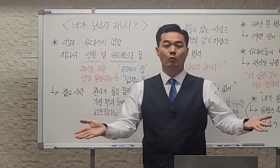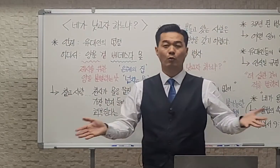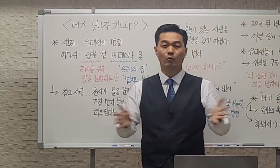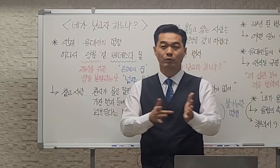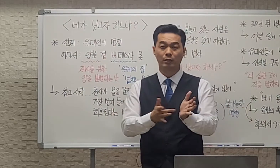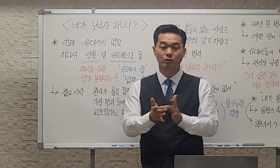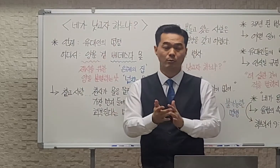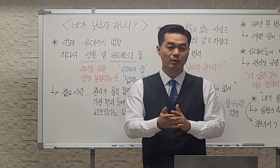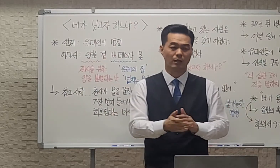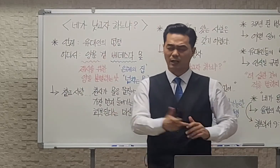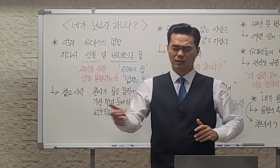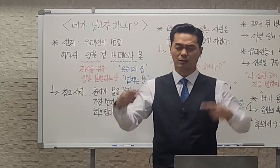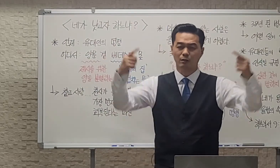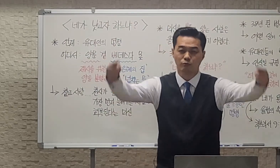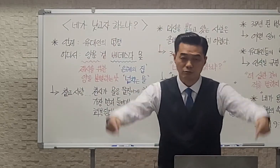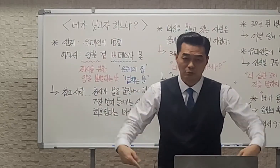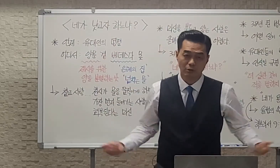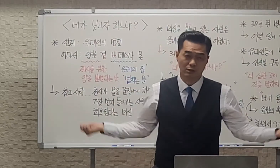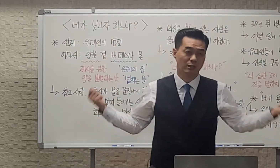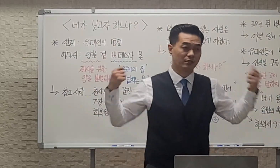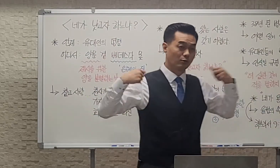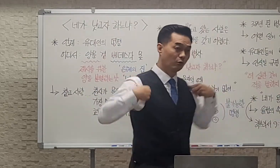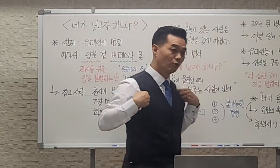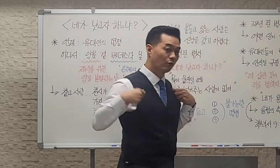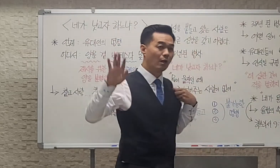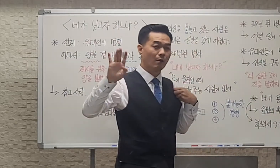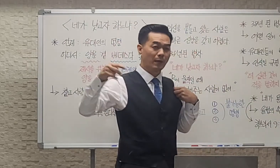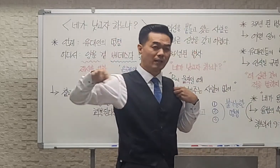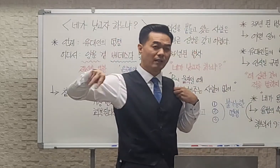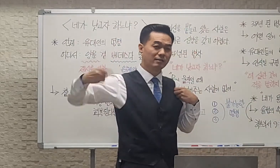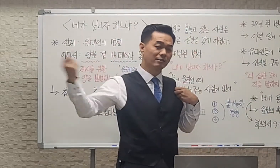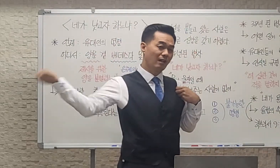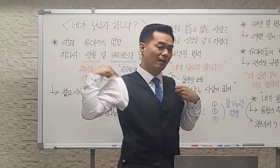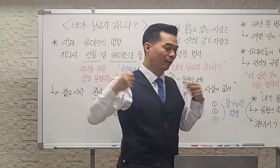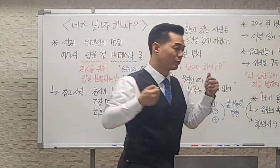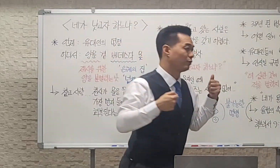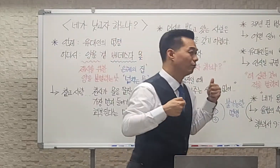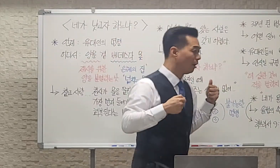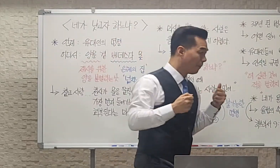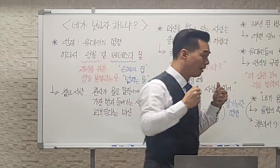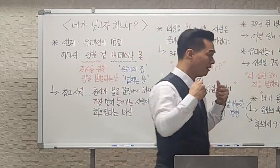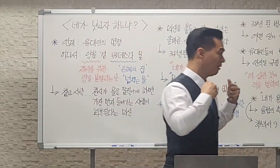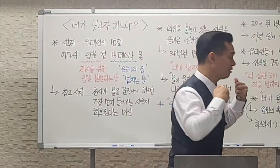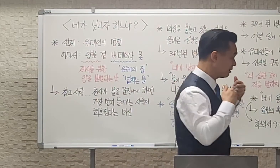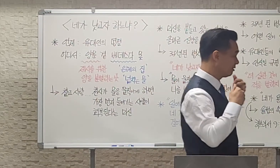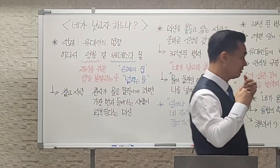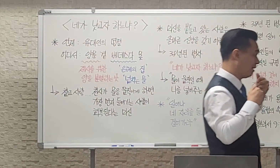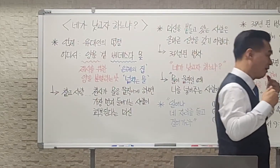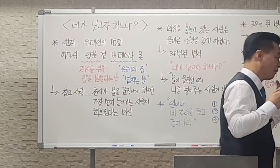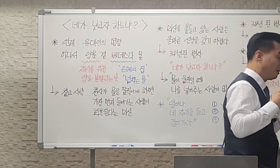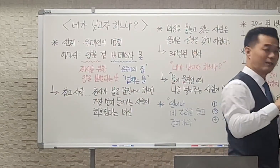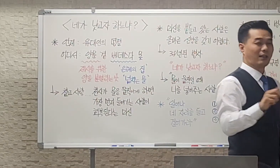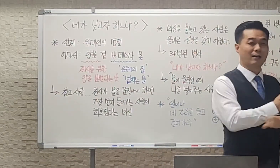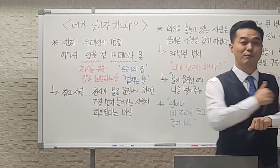없고 예수님이 큰 북을 등에 지고 베데스다 이렇게 붙이고 베데스다 이렇게